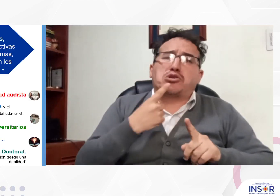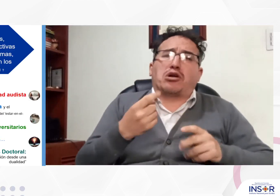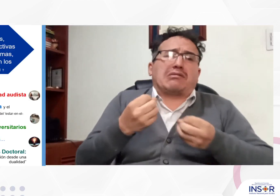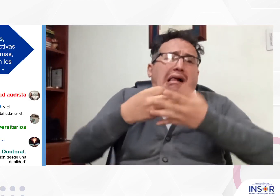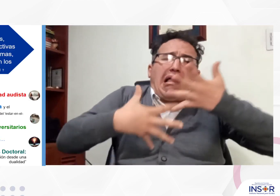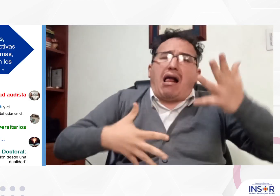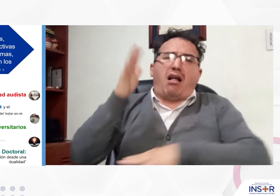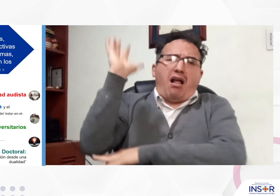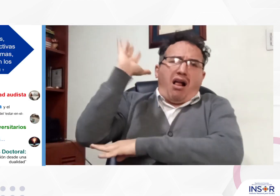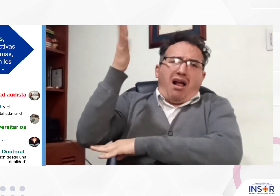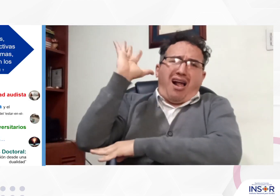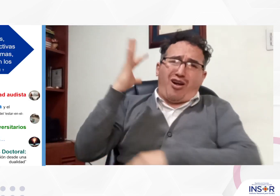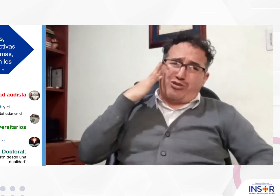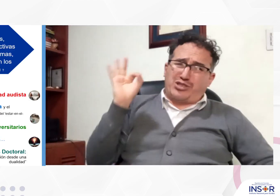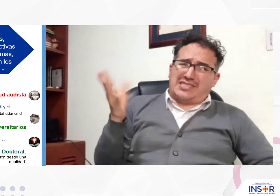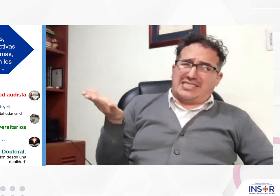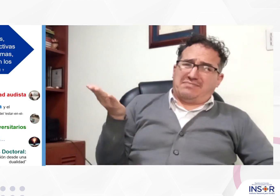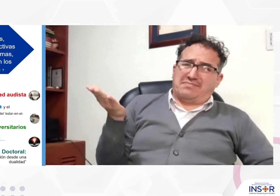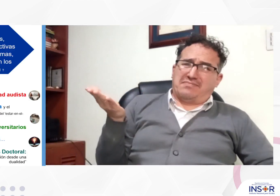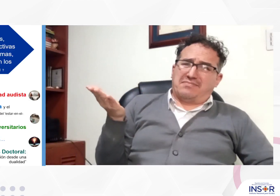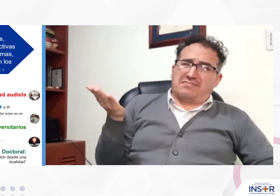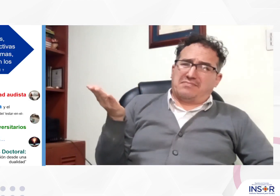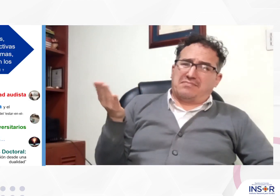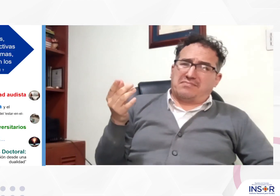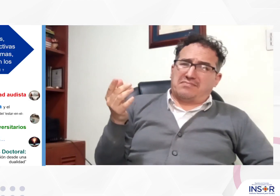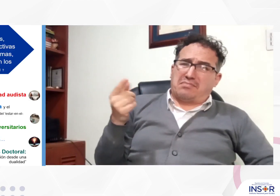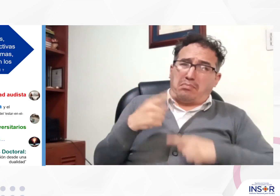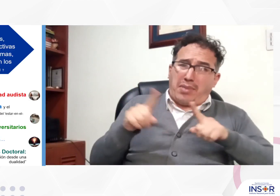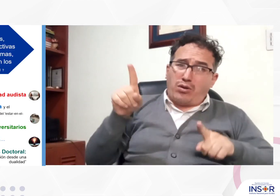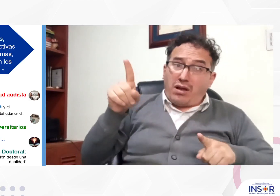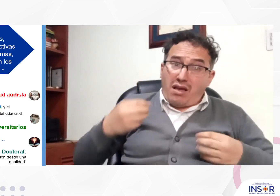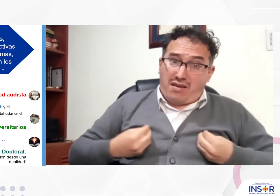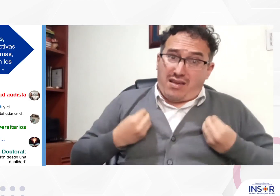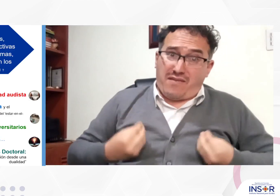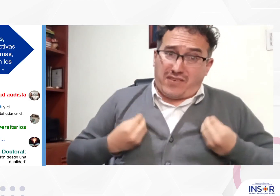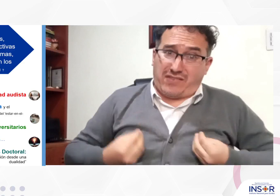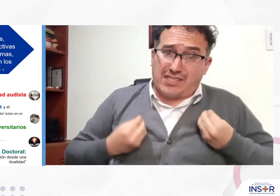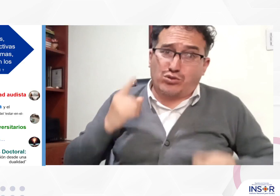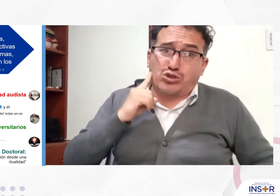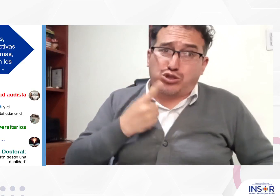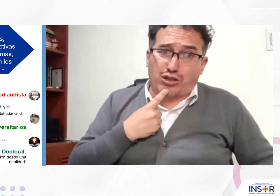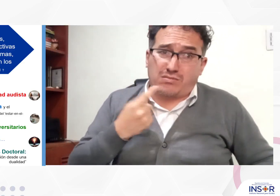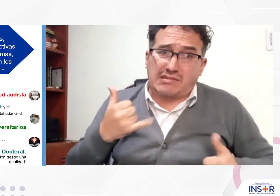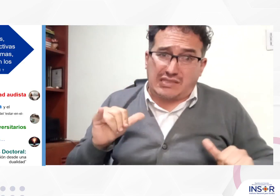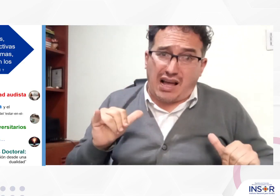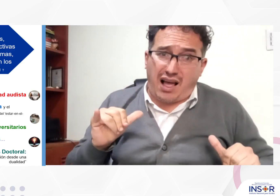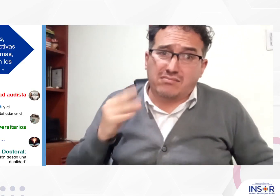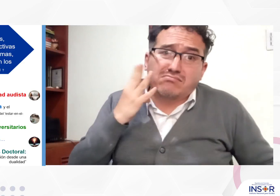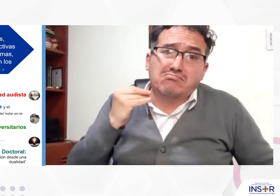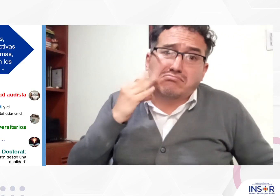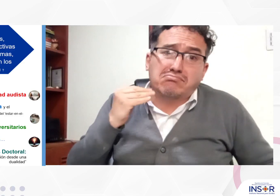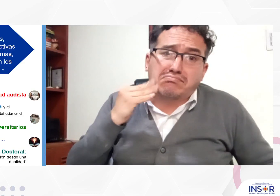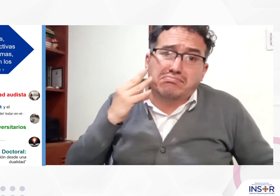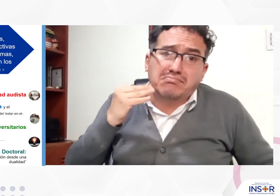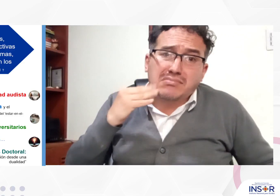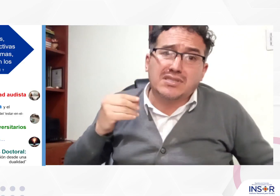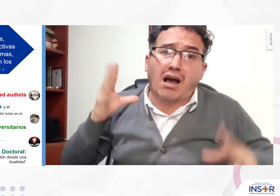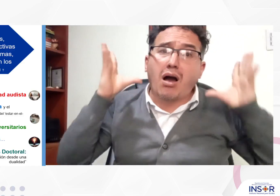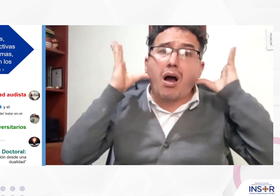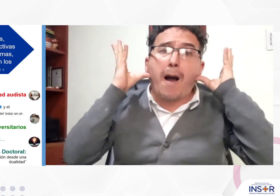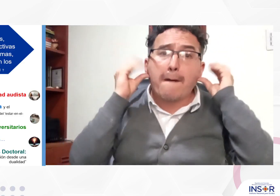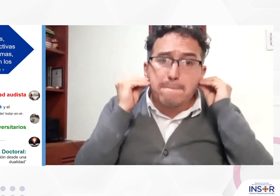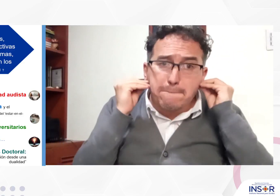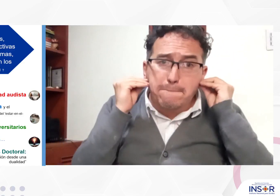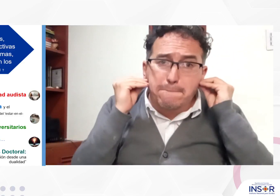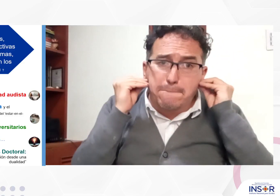personas sordas, sobre cultura sorda, entre otros temas. Y es donde uno dice, bueno, vemos a una persona oyente y ellos han